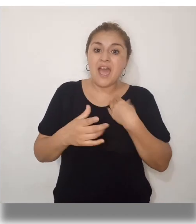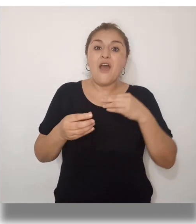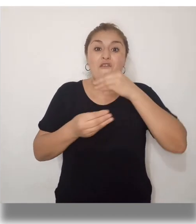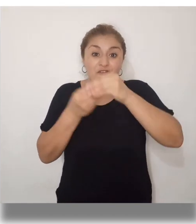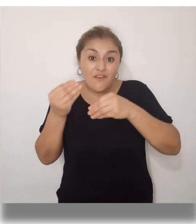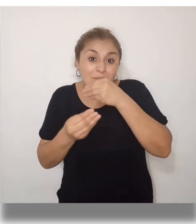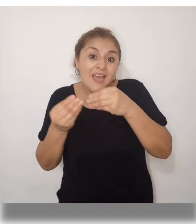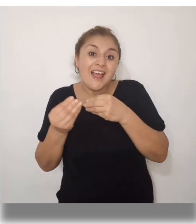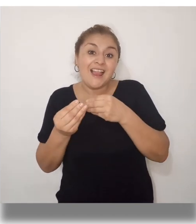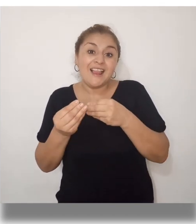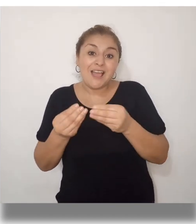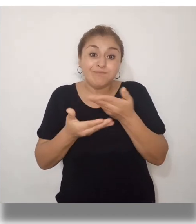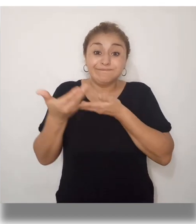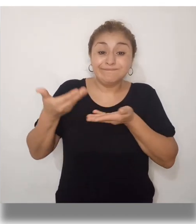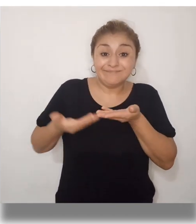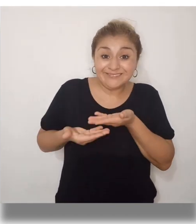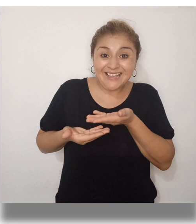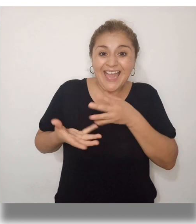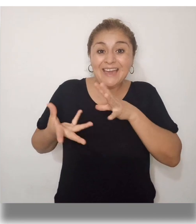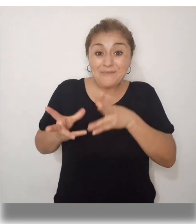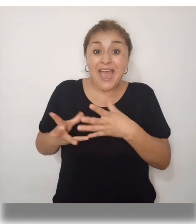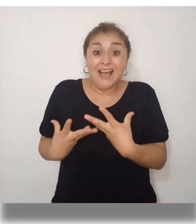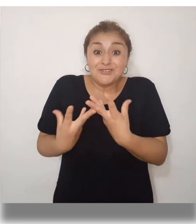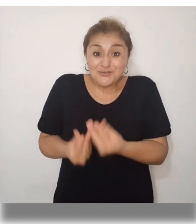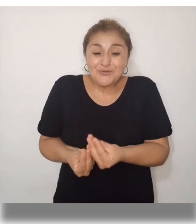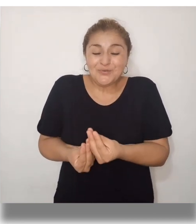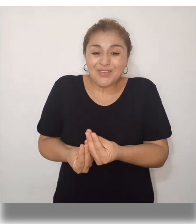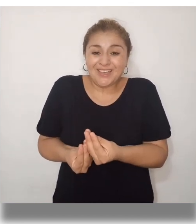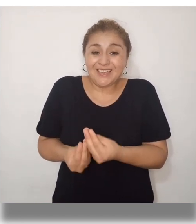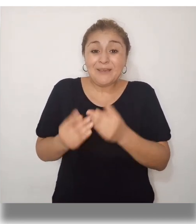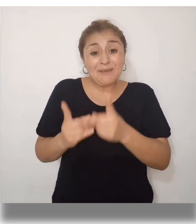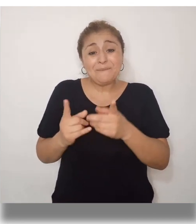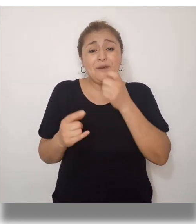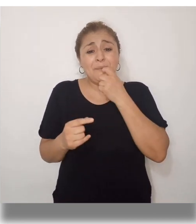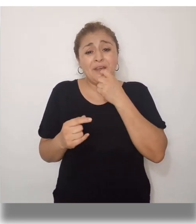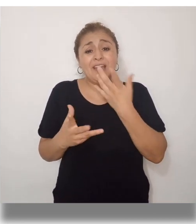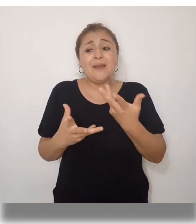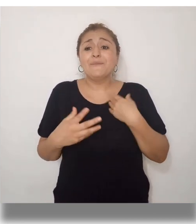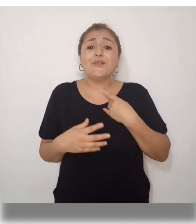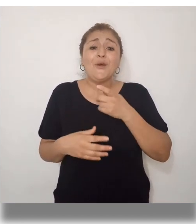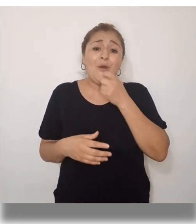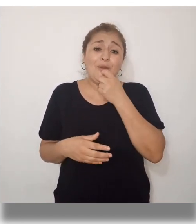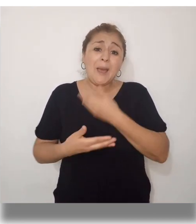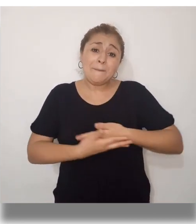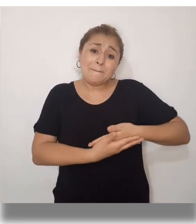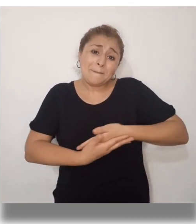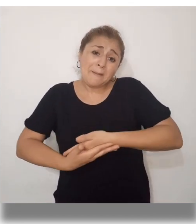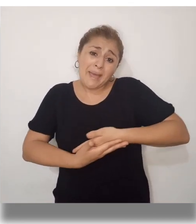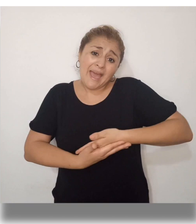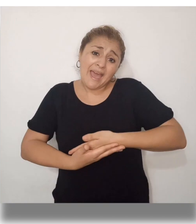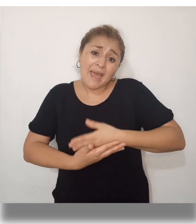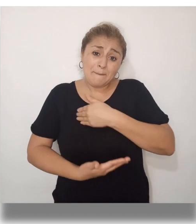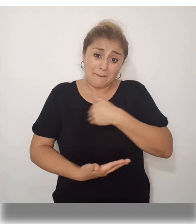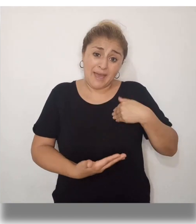Esta es la hormona que está presente en el momento de la lactancia cuando una mamá le da